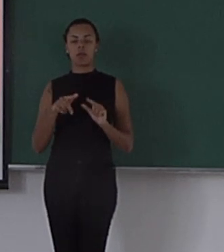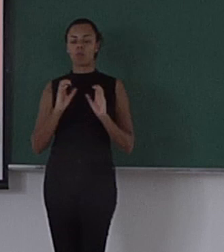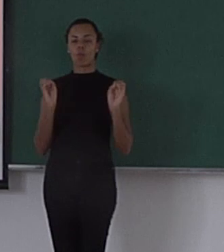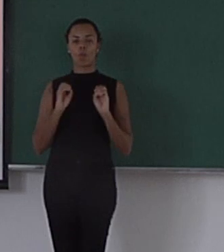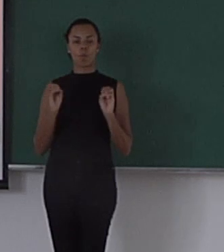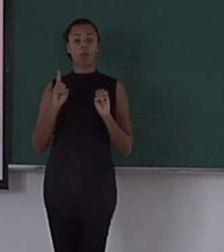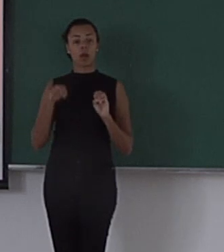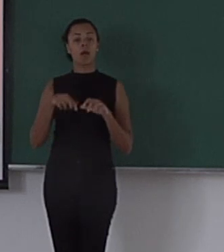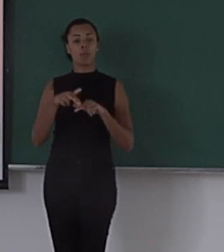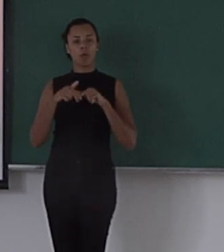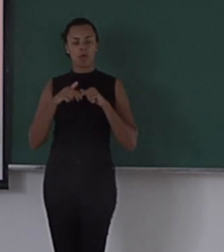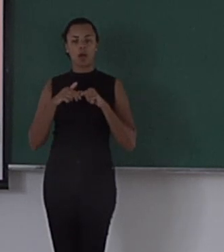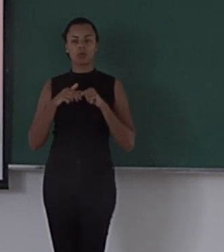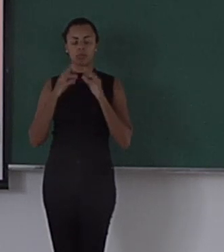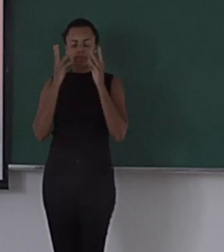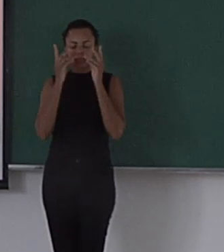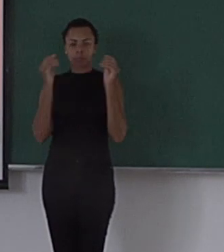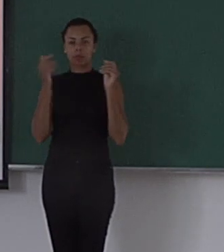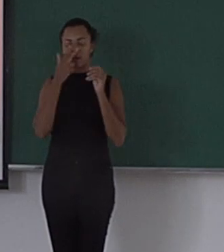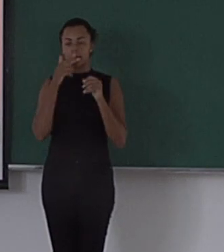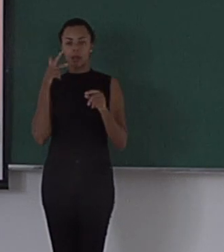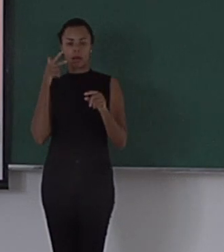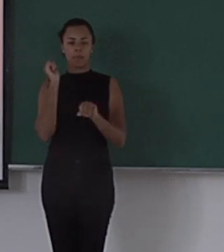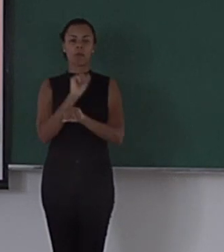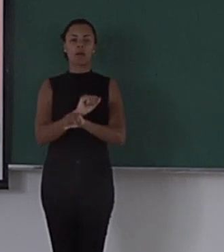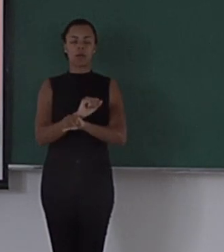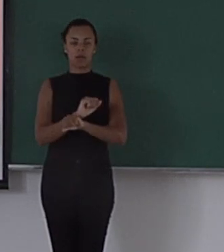do mecanismo de ação que ele faz. Ele interrompe a ação